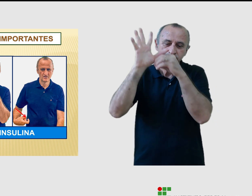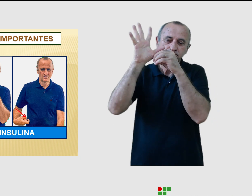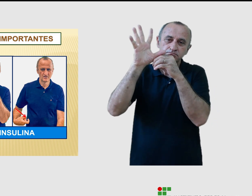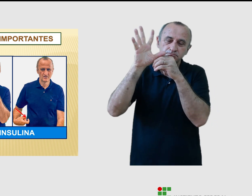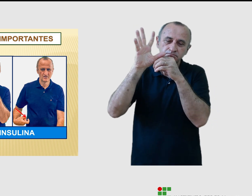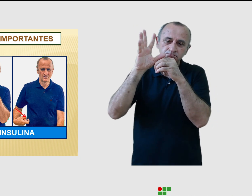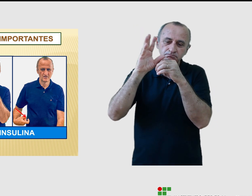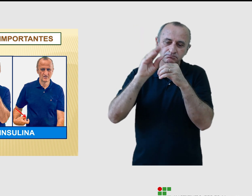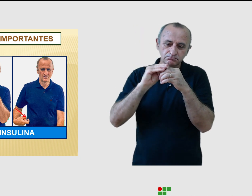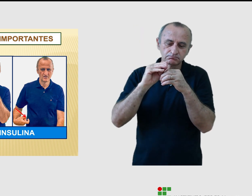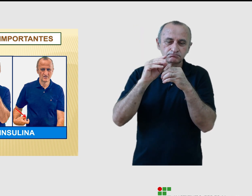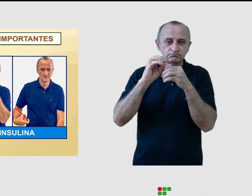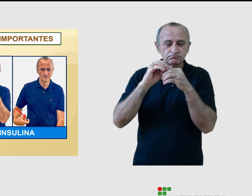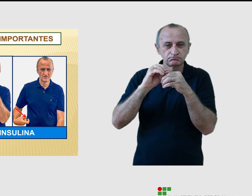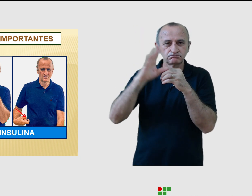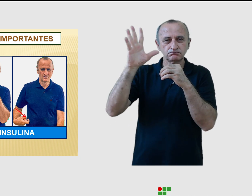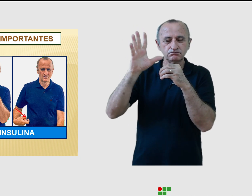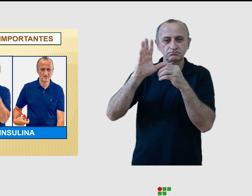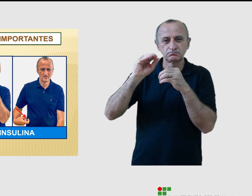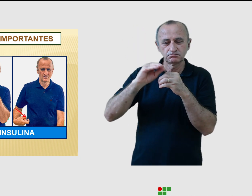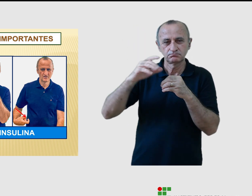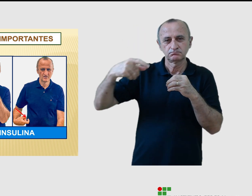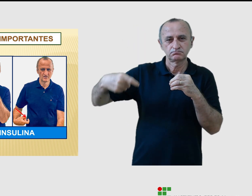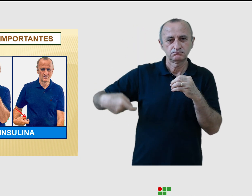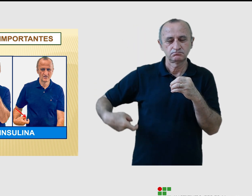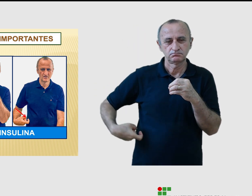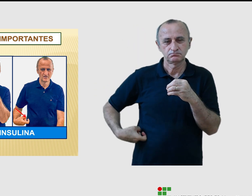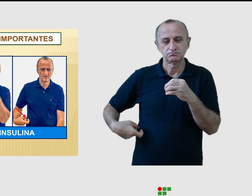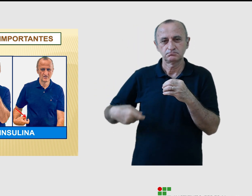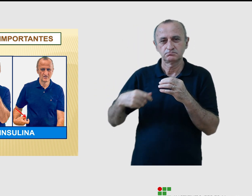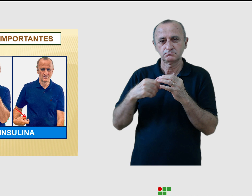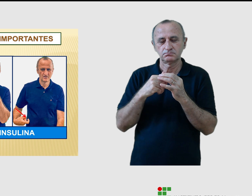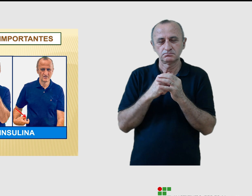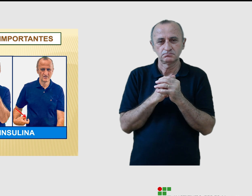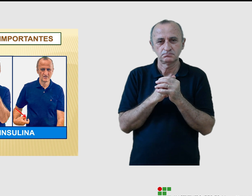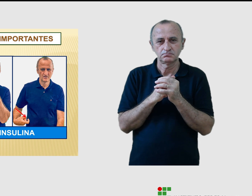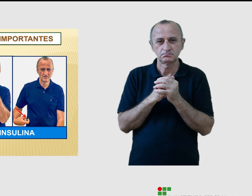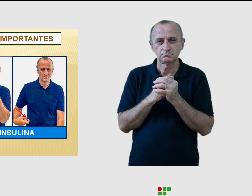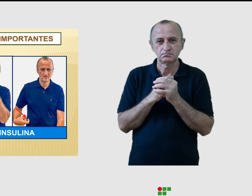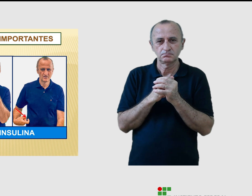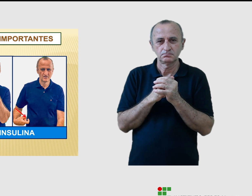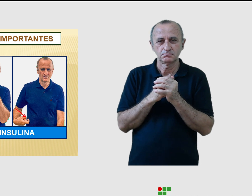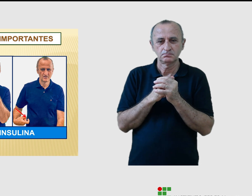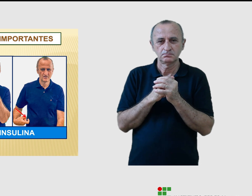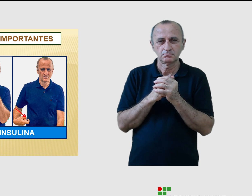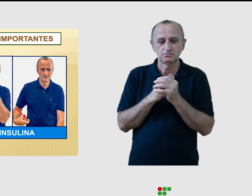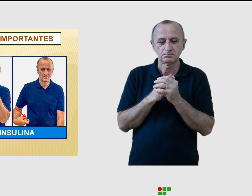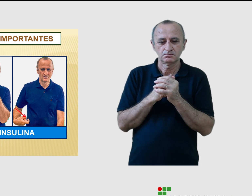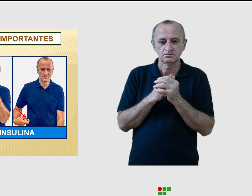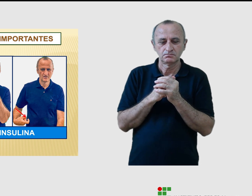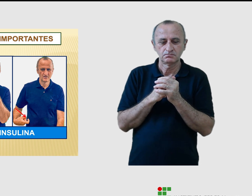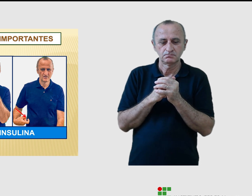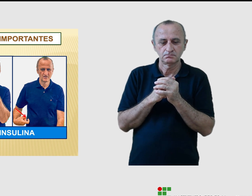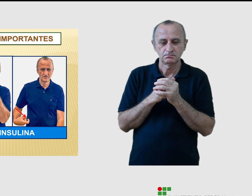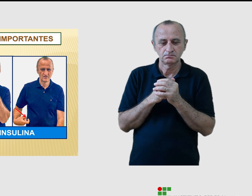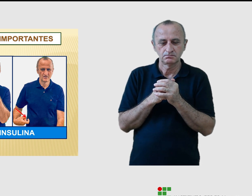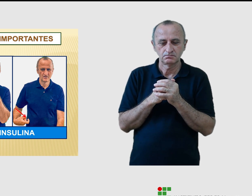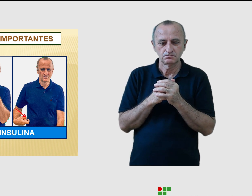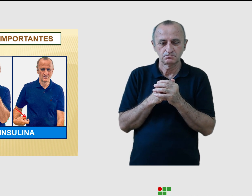Sinal hormônio da insulina. Hormônio da insulina.